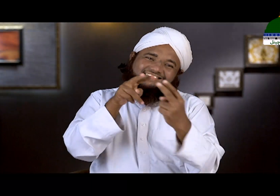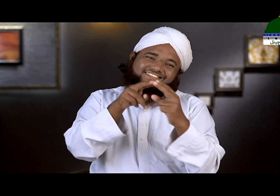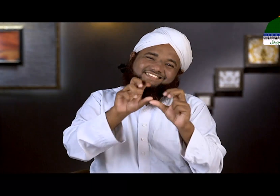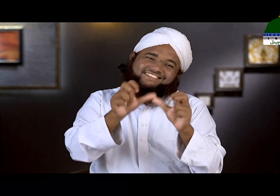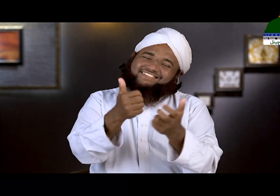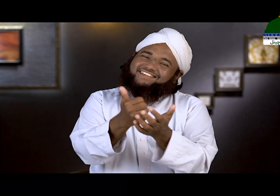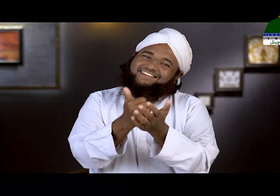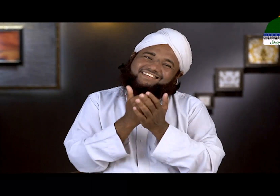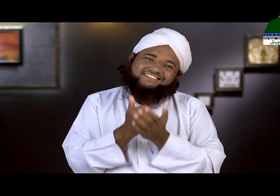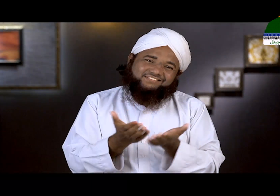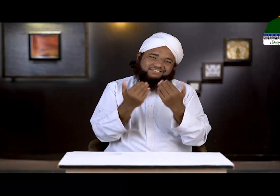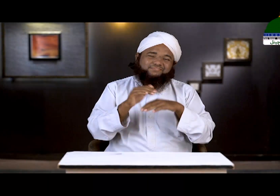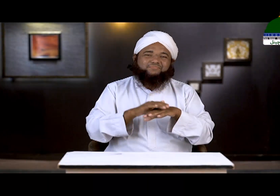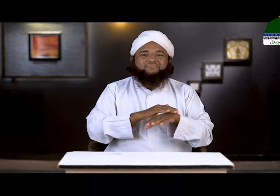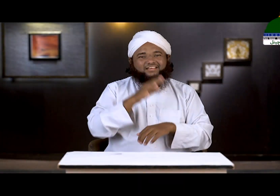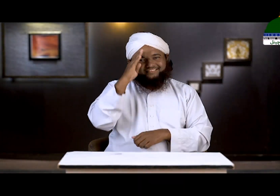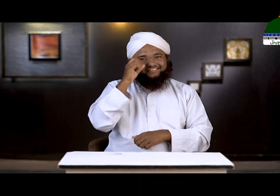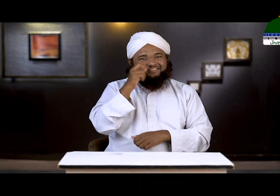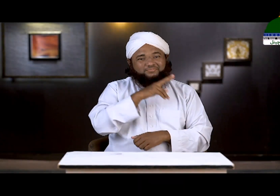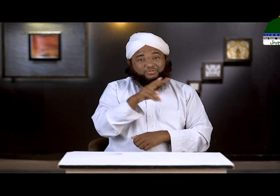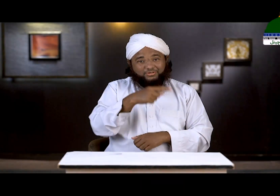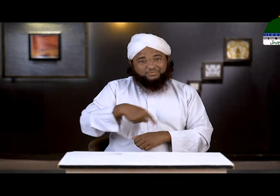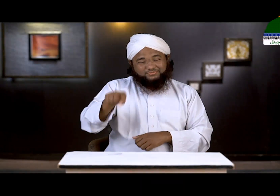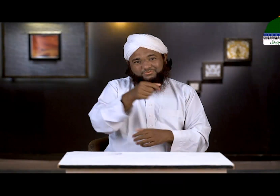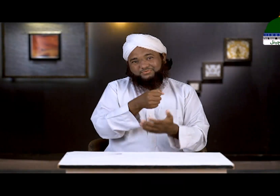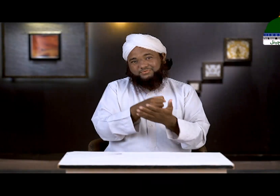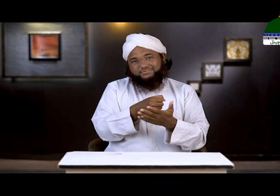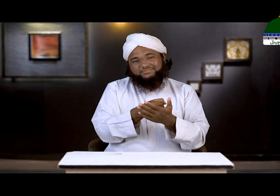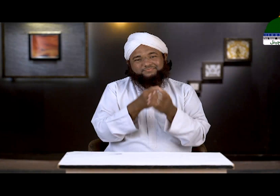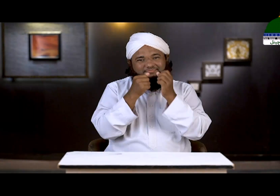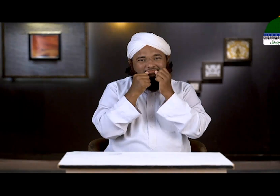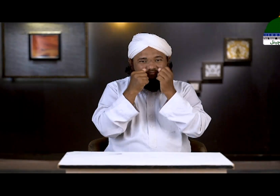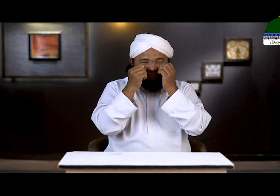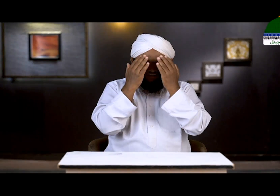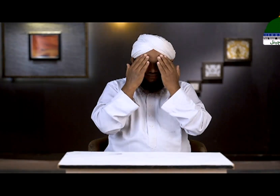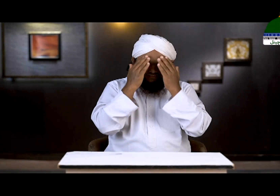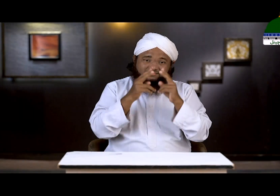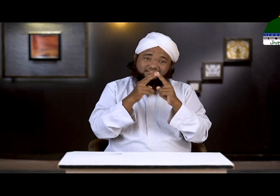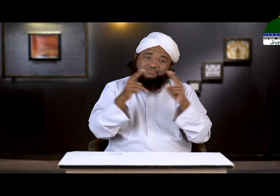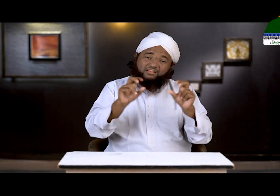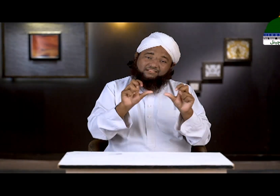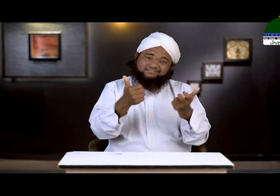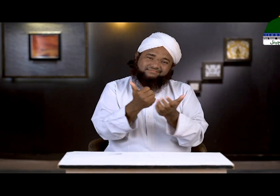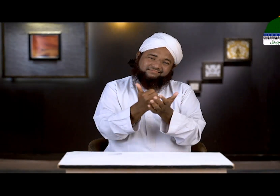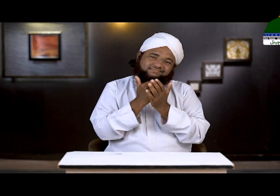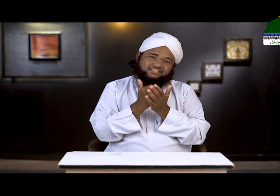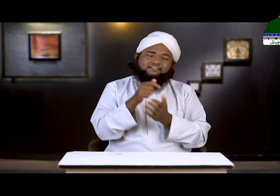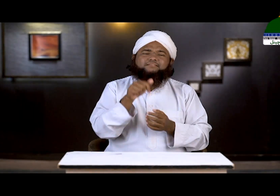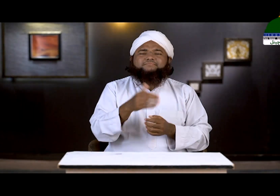کی زیارت نصیب ہوتی ہے۔ پیارے اسلامی بھائیوں، اللہ پاک ہمیں بھی کثرت کے ساتھ درود پاک پڑھنے کی سعادت نصیب فرمائے۔